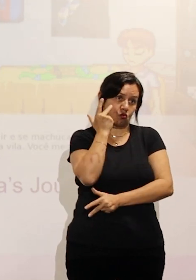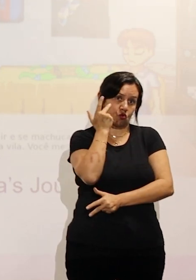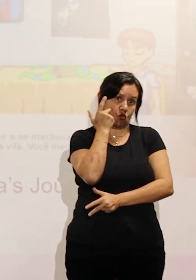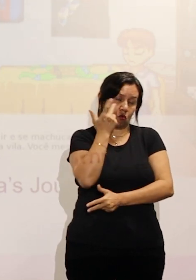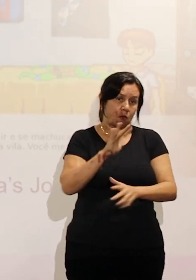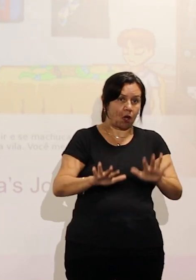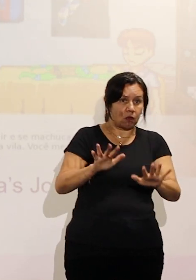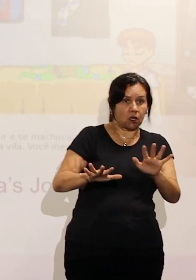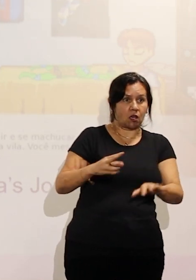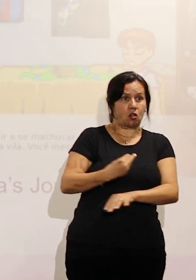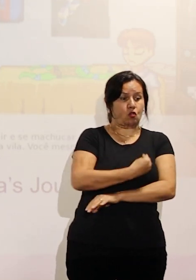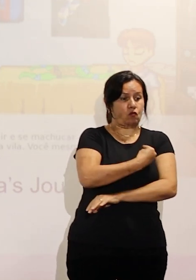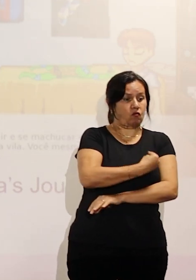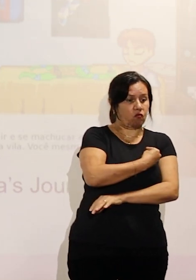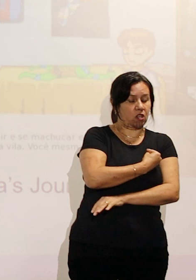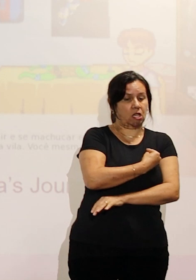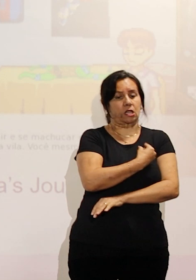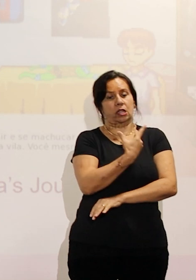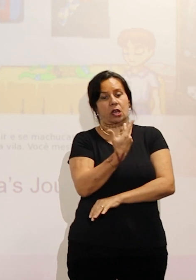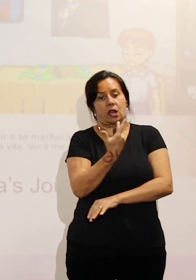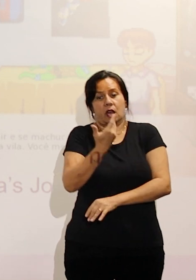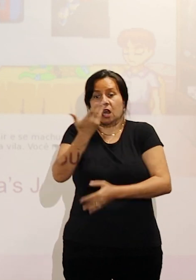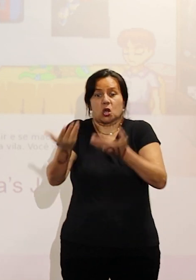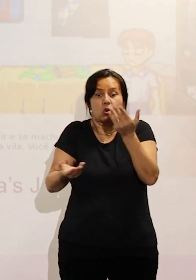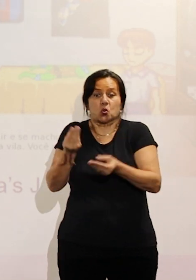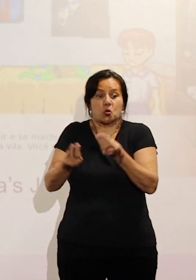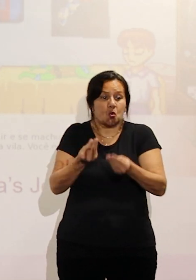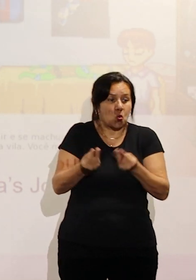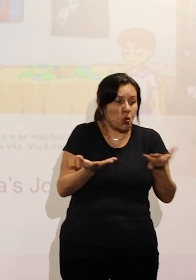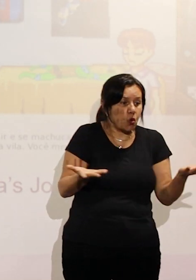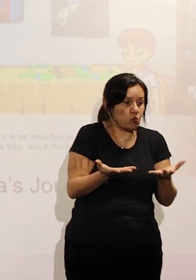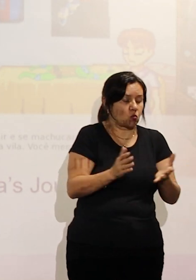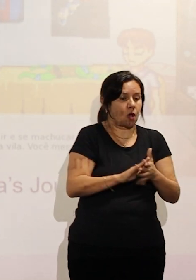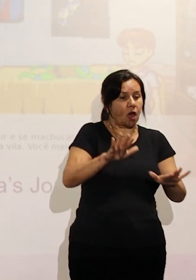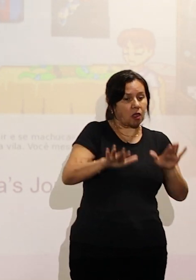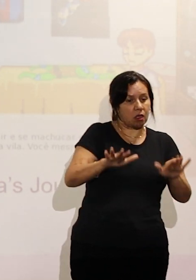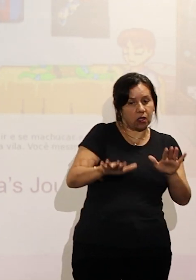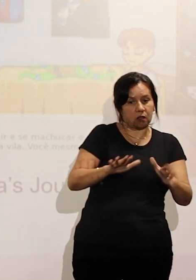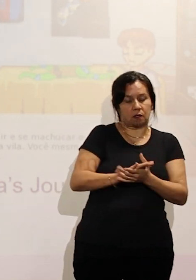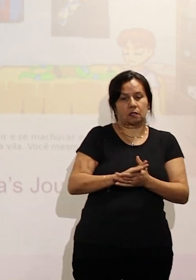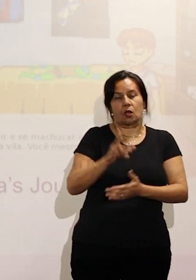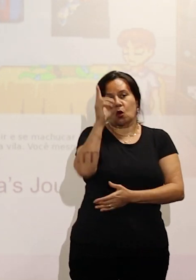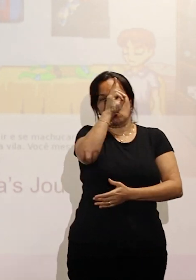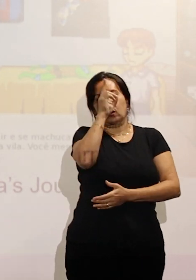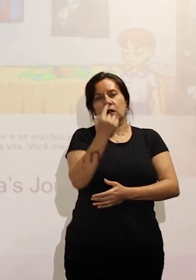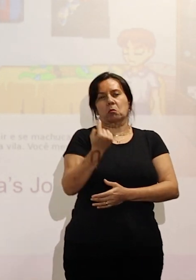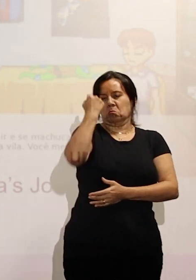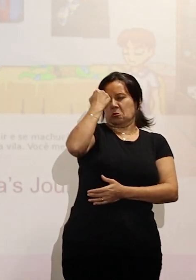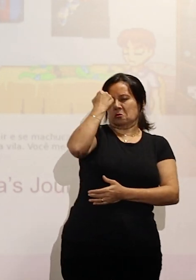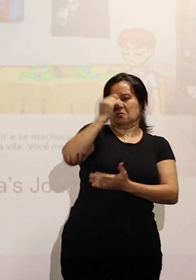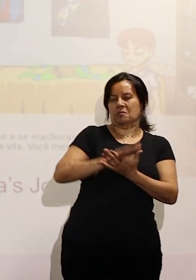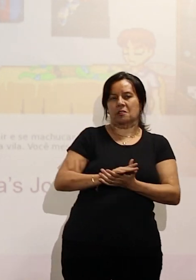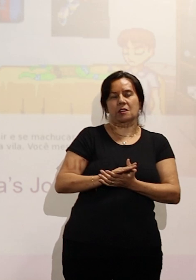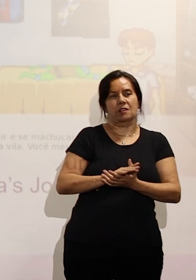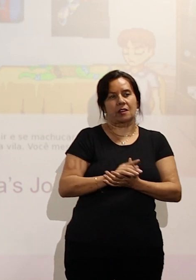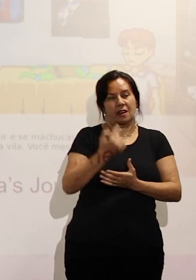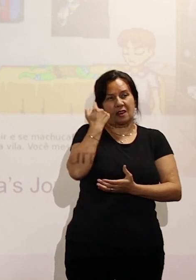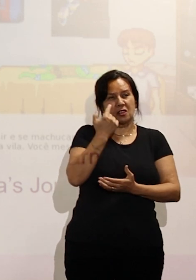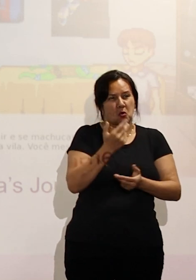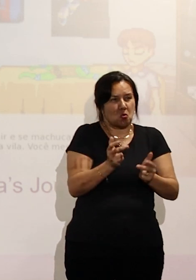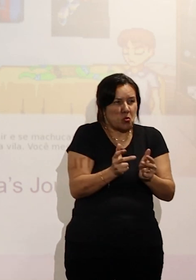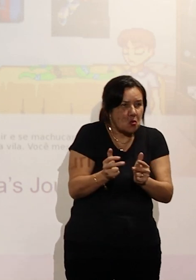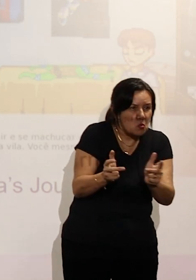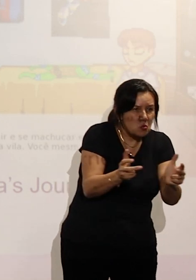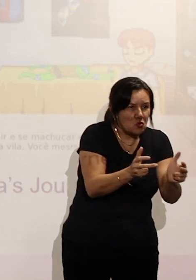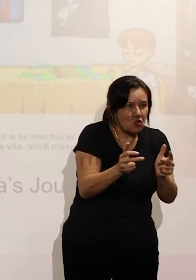de vida, como vai ser essa barra de vida, se vai ter uma barra de vida, às vezes... eu lembro de um jogo do Super Nintendo, que era o Madou